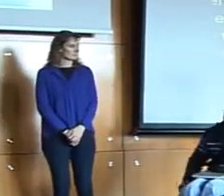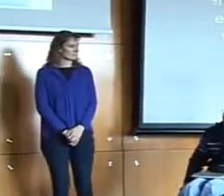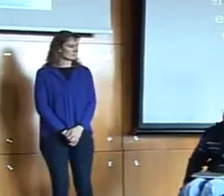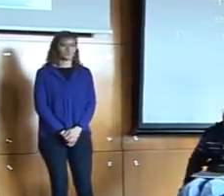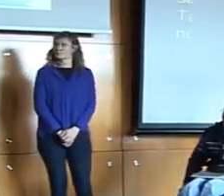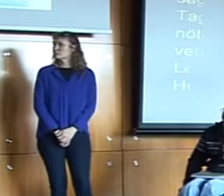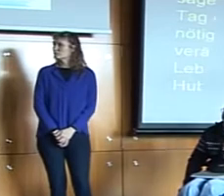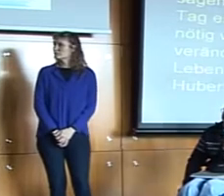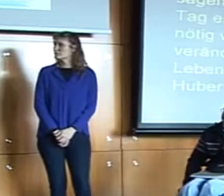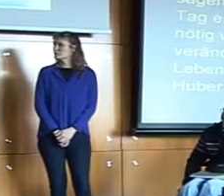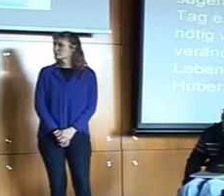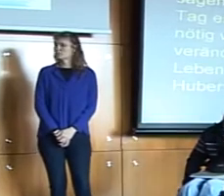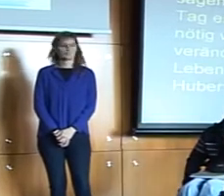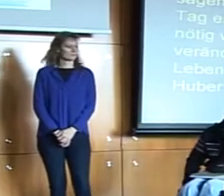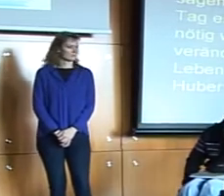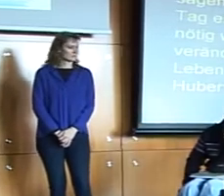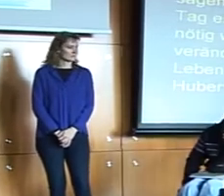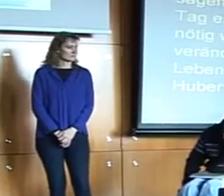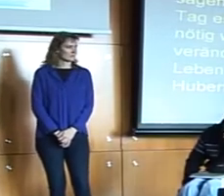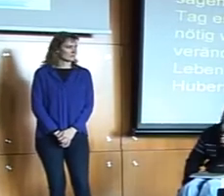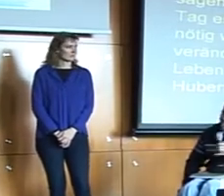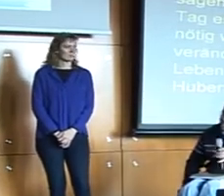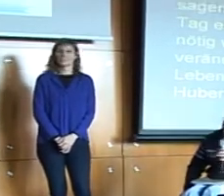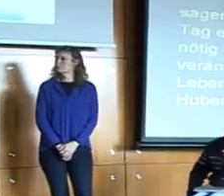Moderiert hier? Bitte.